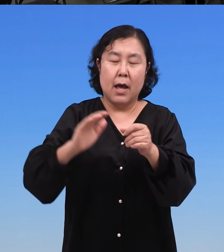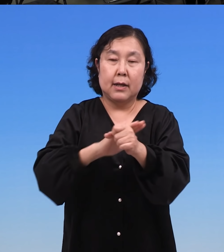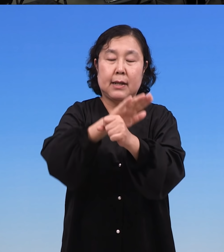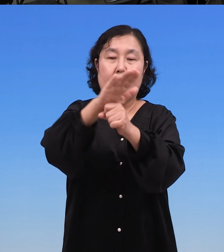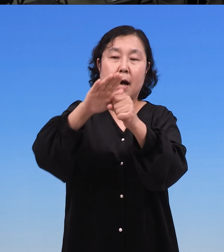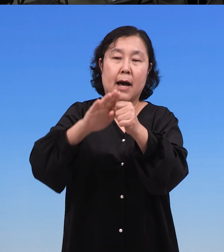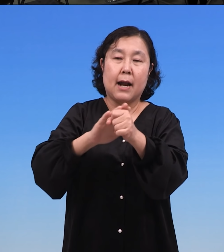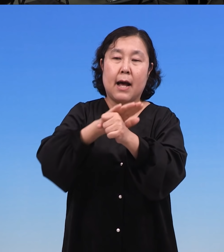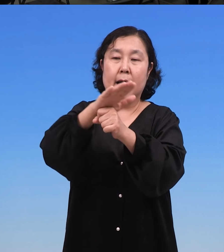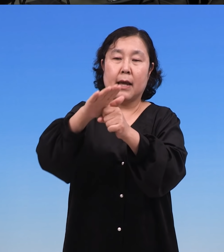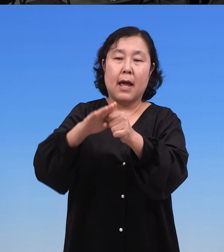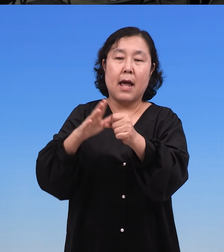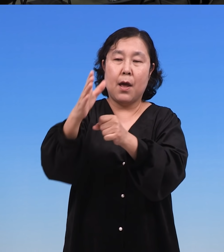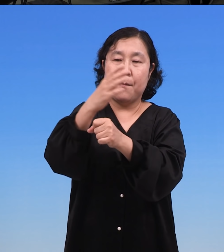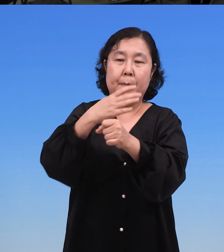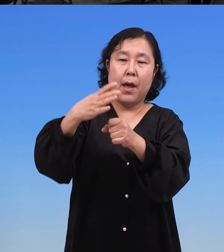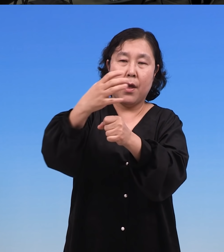사랑에 매여,